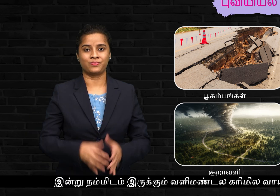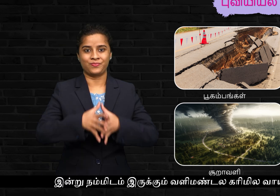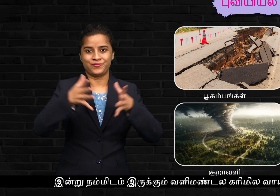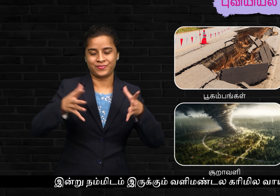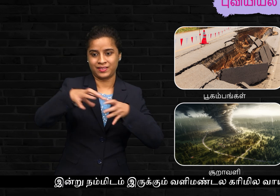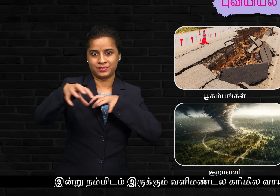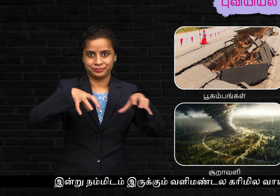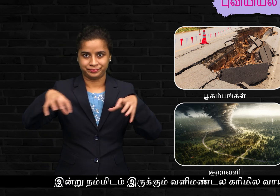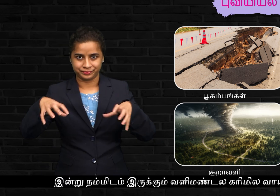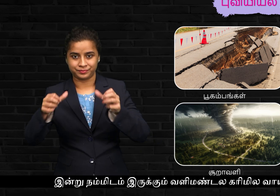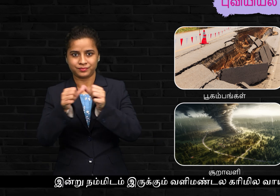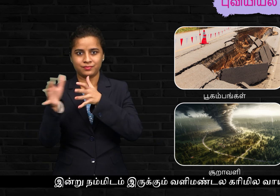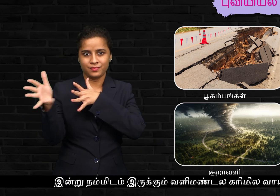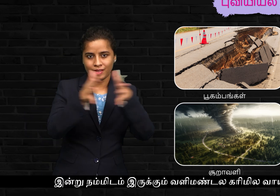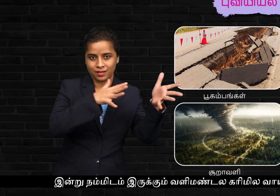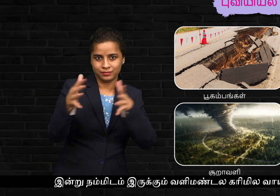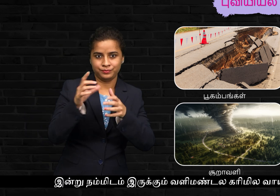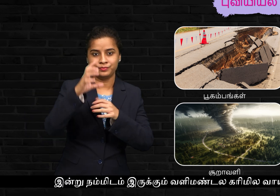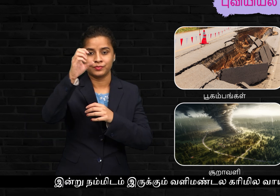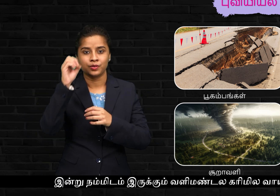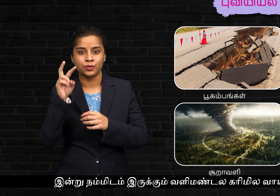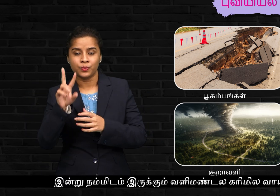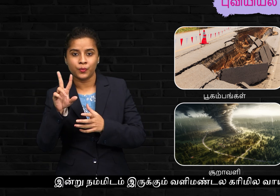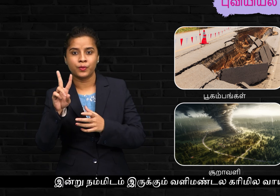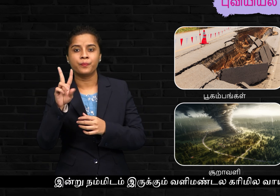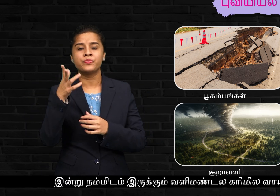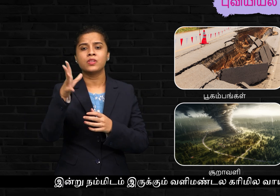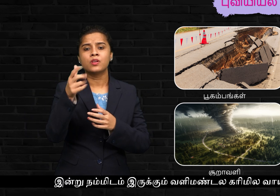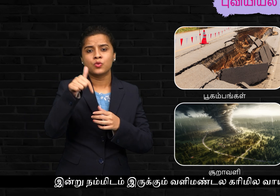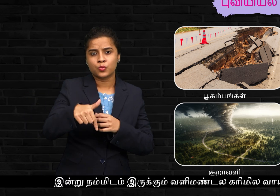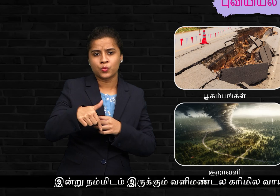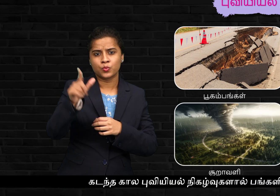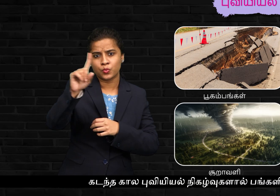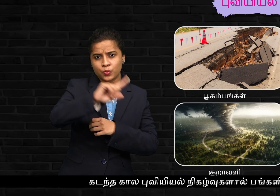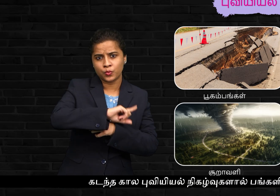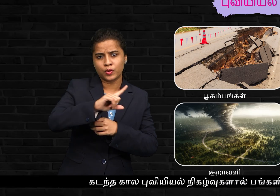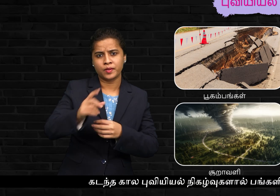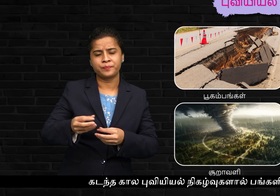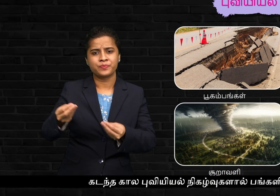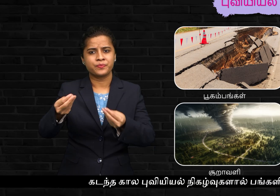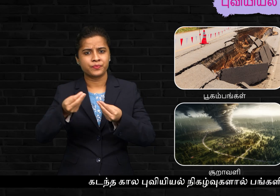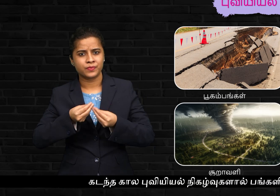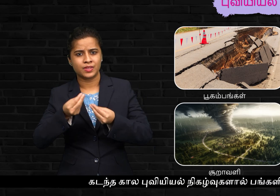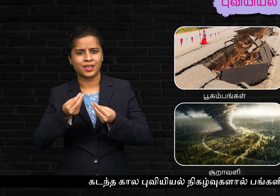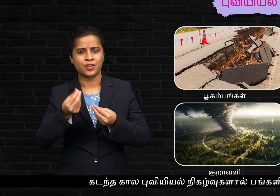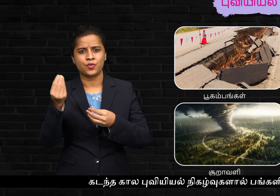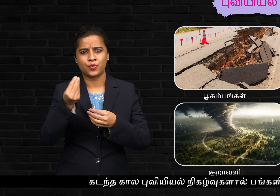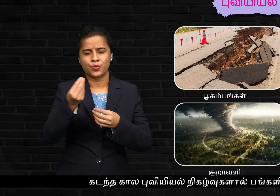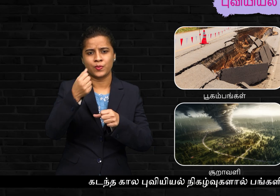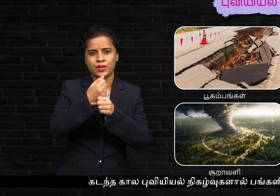இன்று நம்மிடம் இருக்கும் வளிமண்டல கரிமல வாயு பெரும்பகுதி கடந்த கால புவியியல் நிகழ்வுகளால் ஆனவை.